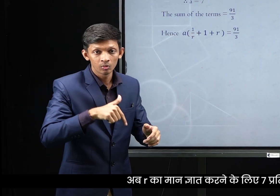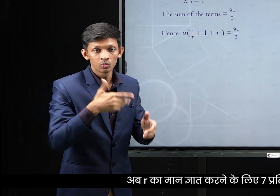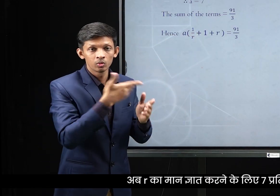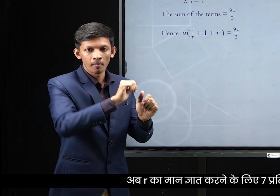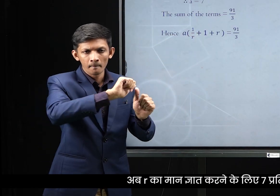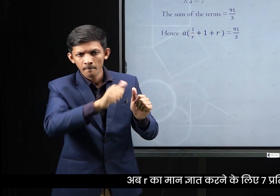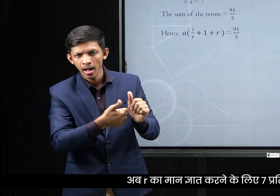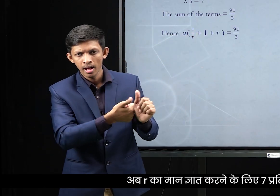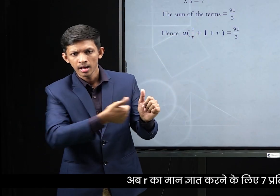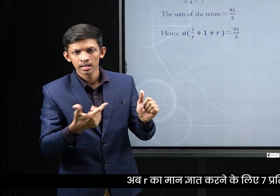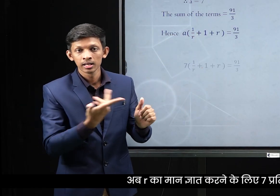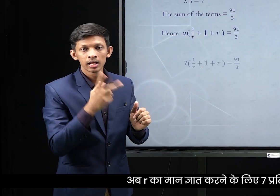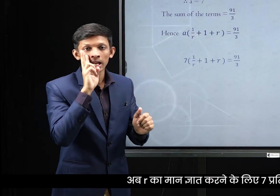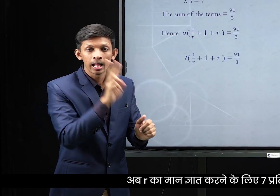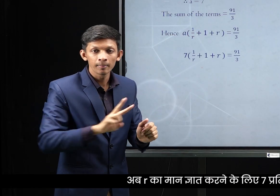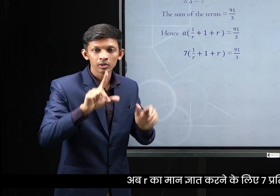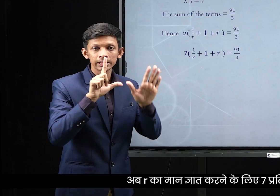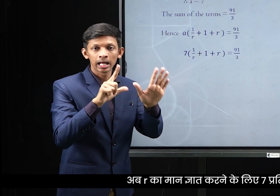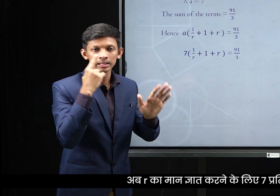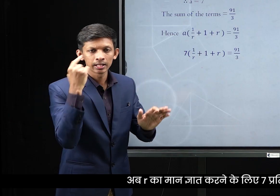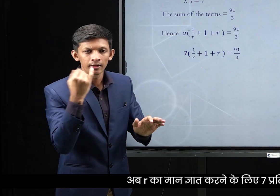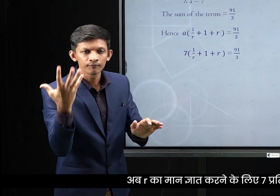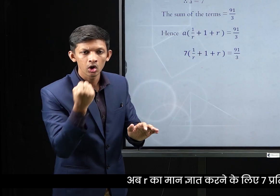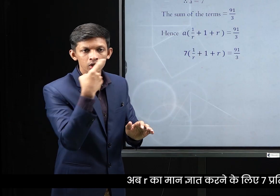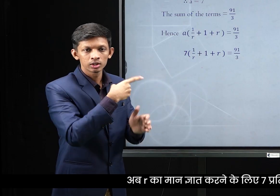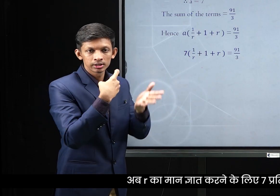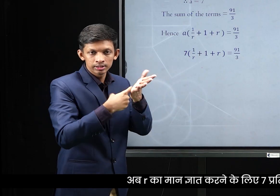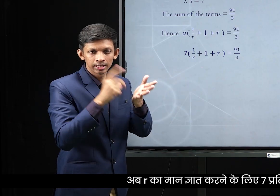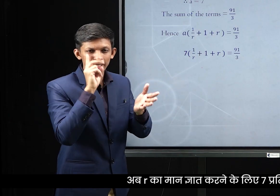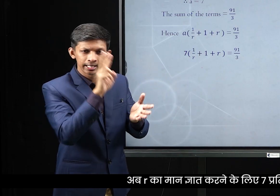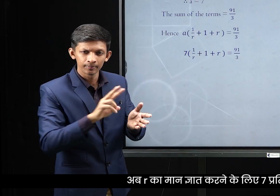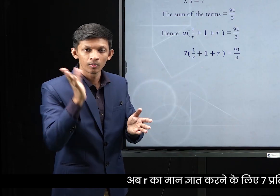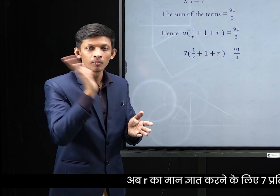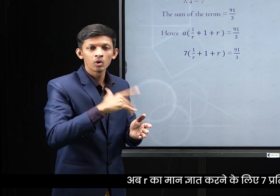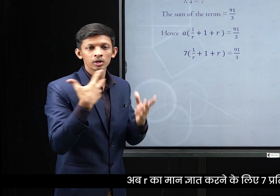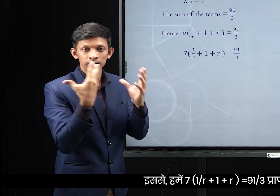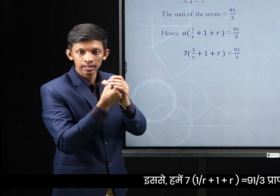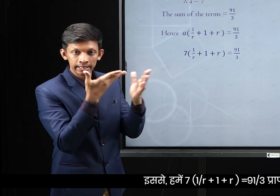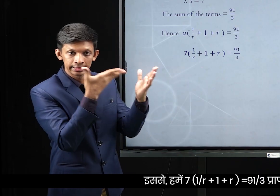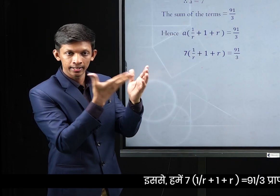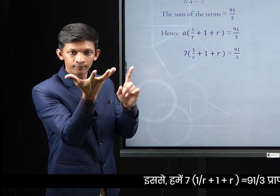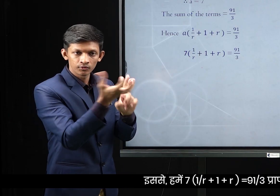अब r का मान ज्ञात करने के लिए 7 प्रतिस्थापित करेंगे। इससे हमें